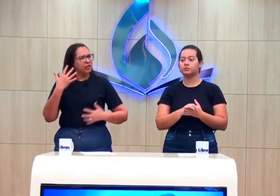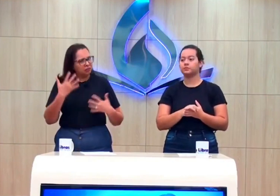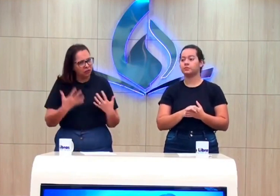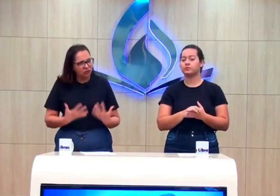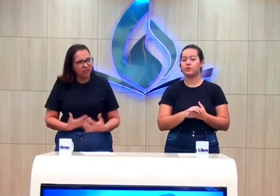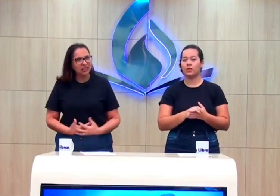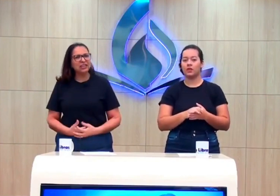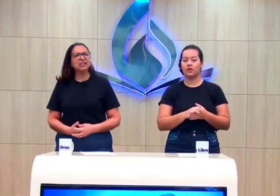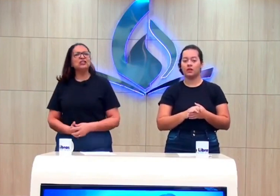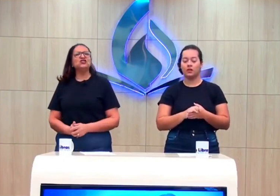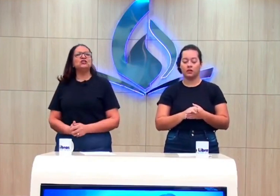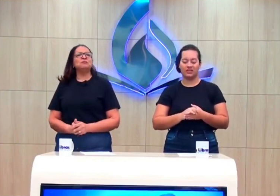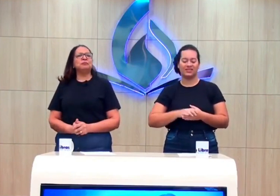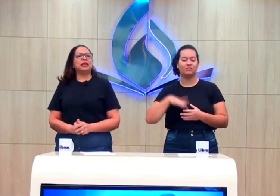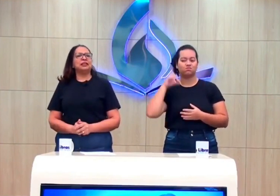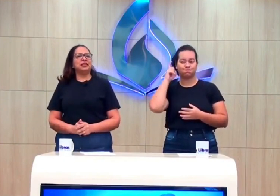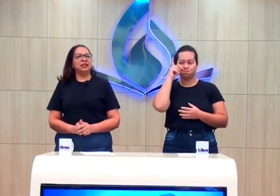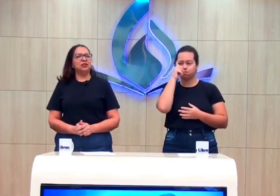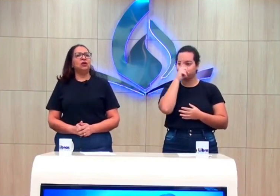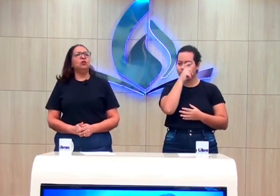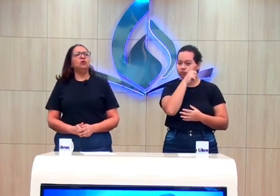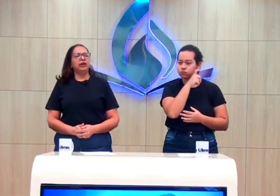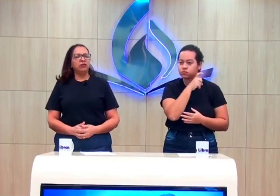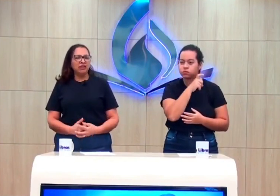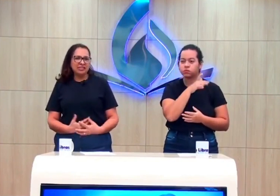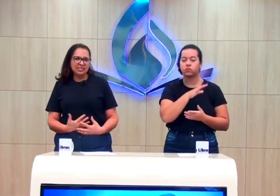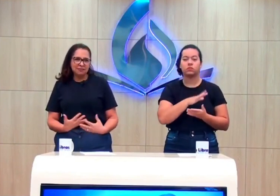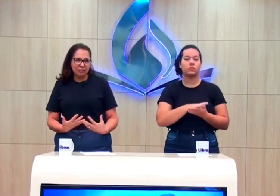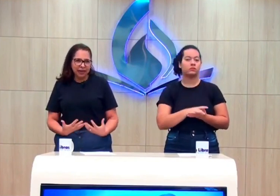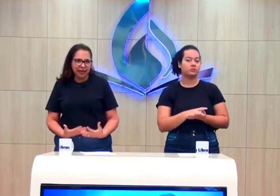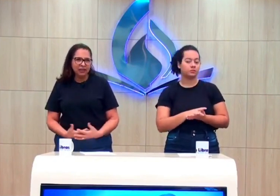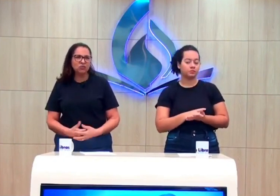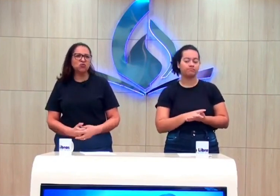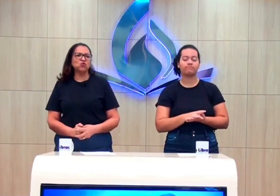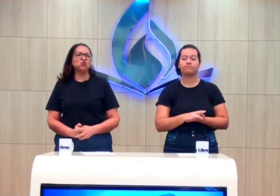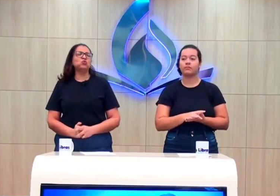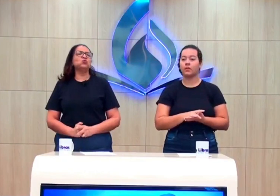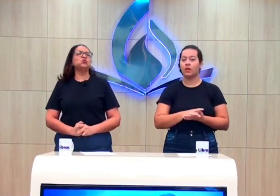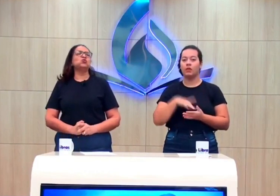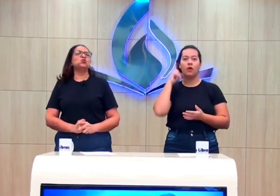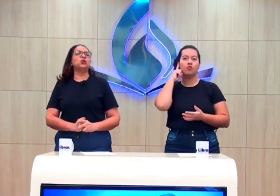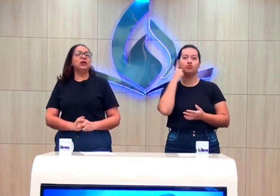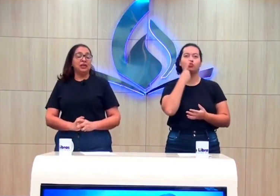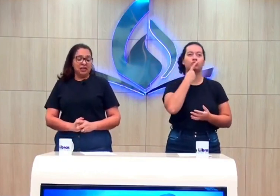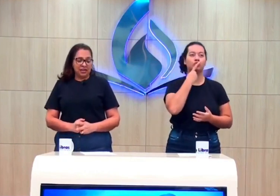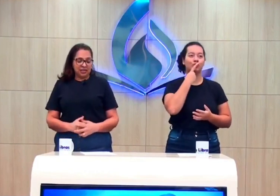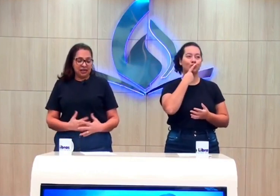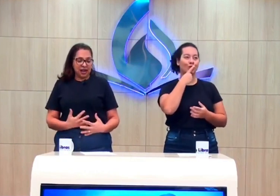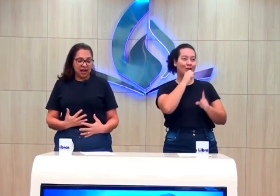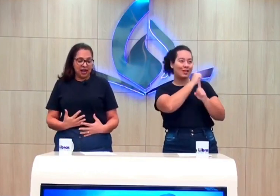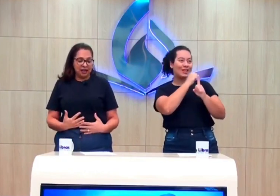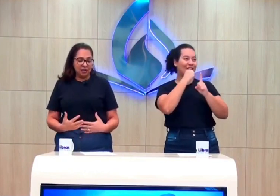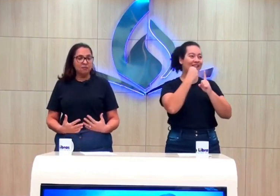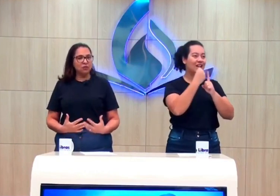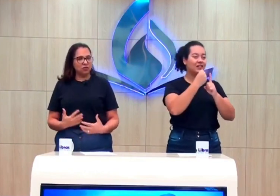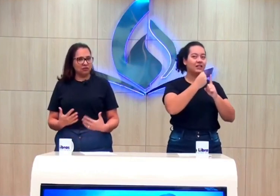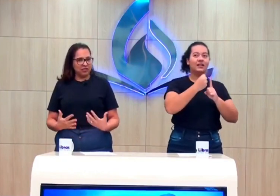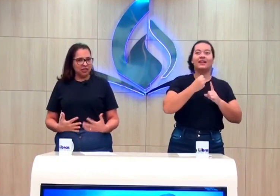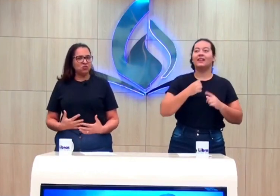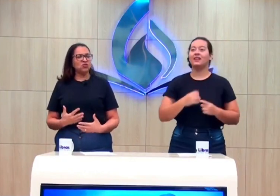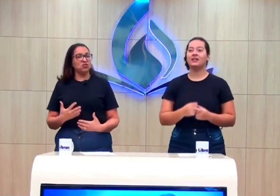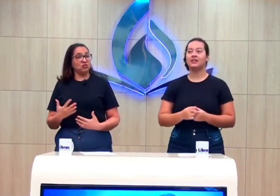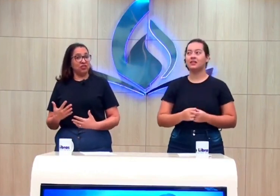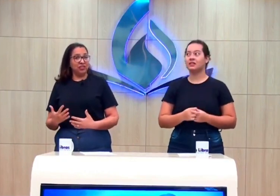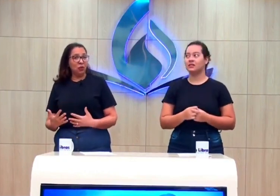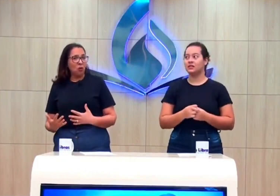a luta era muito grande para ter o reconhecimento do surdo. E em